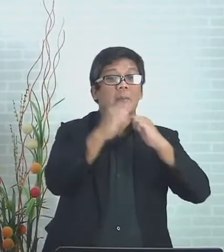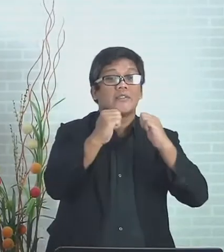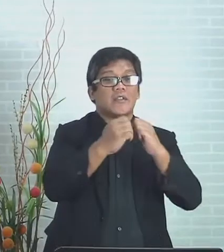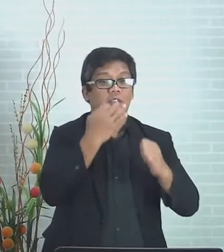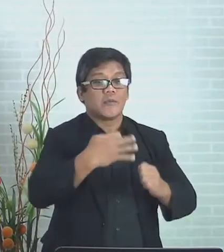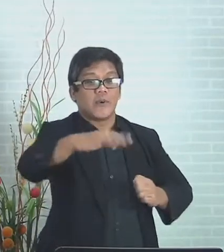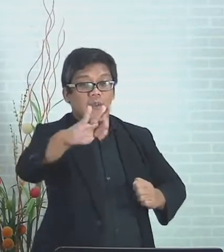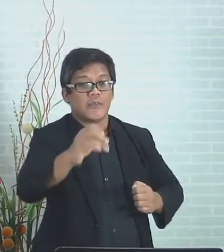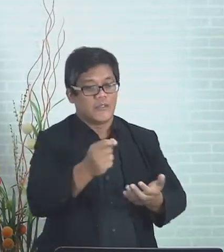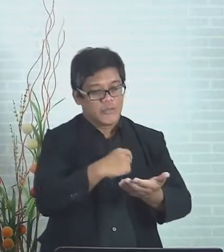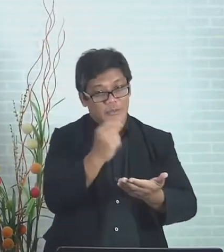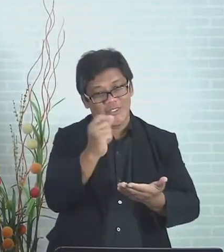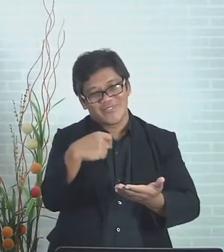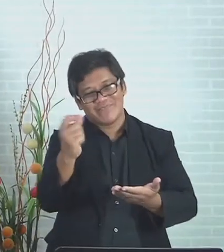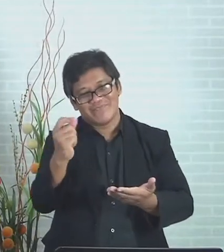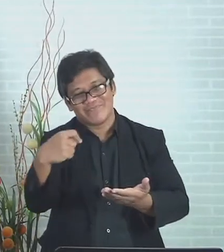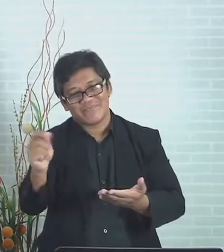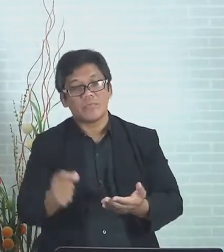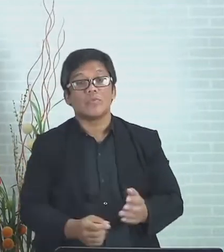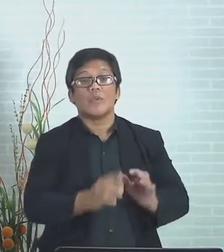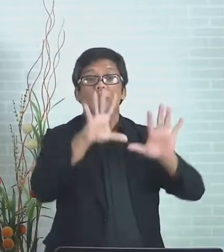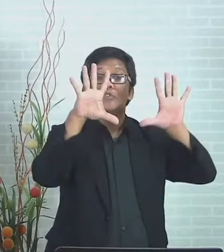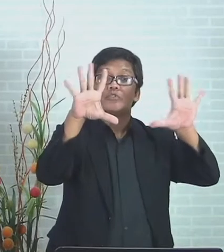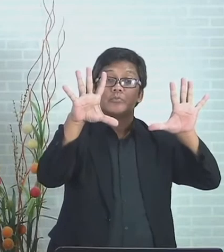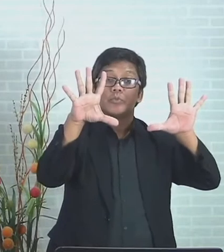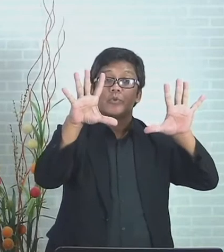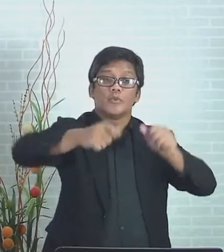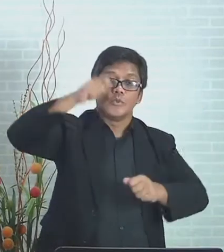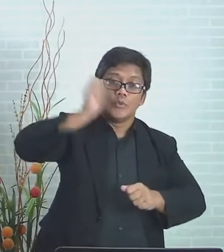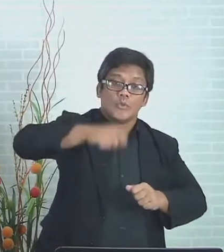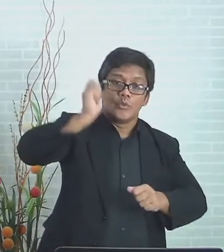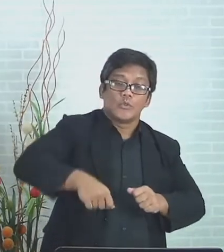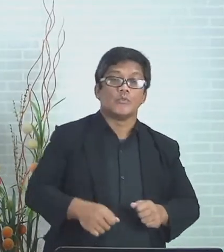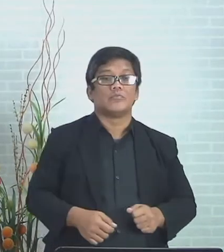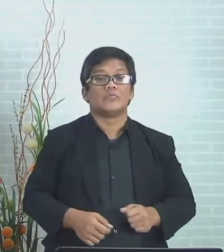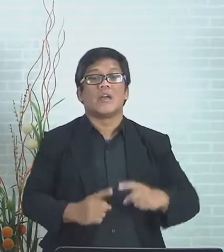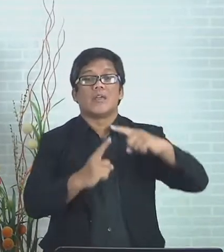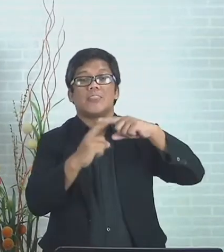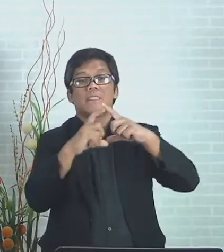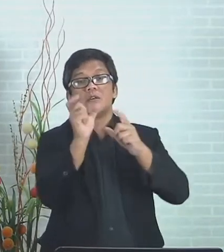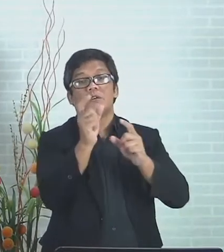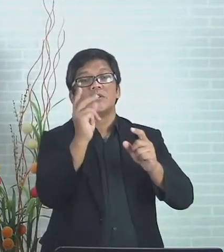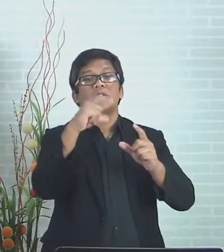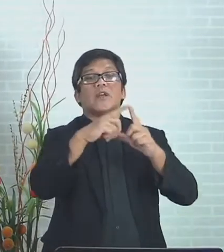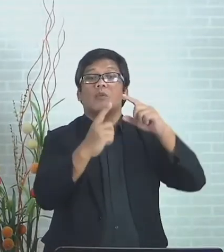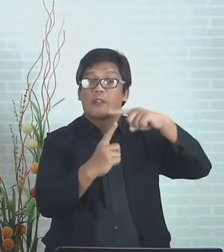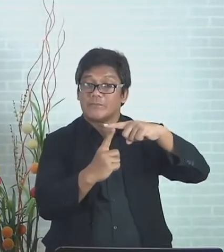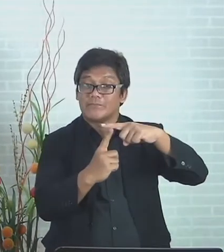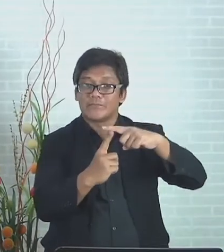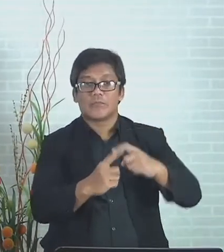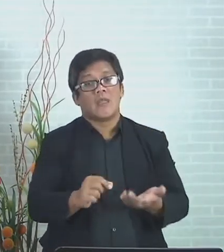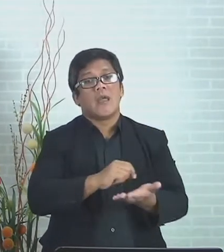sudah ditulis di sana ya Ada 10 um Taurat dan termasuk salah satu tentang nama Tuhan ini